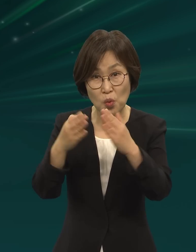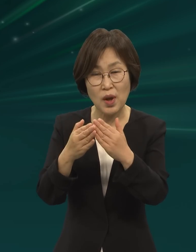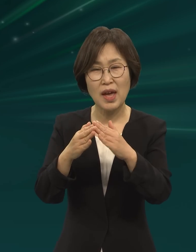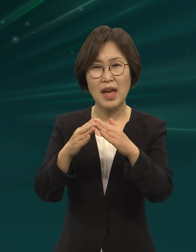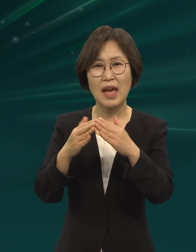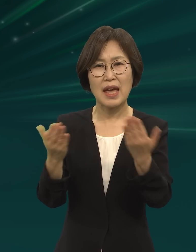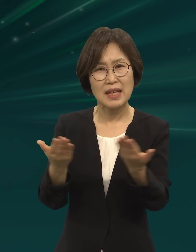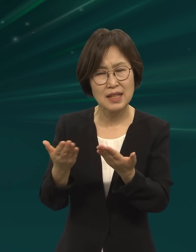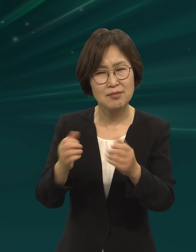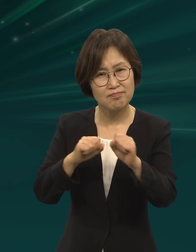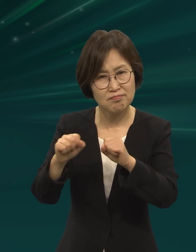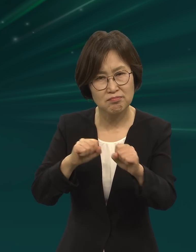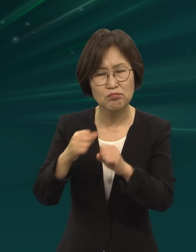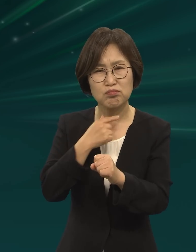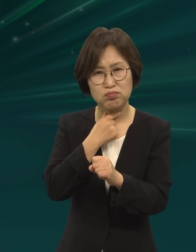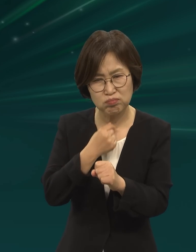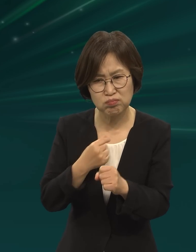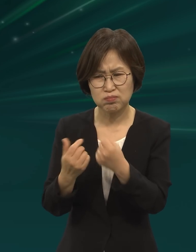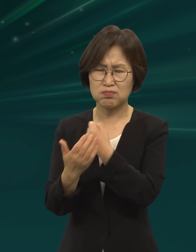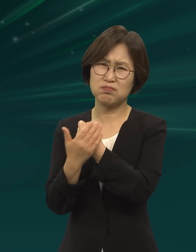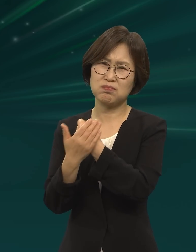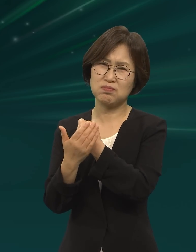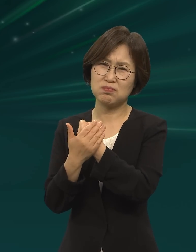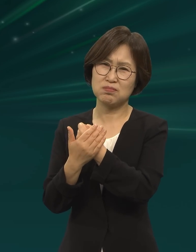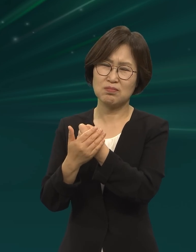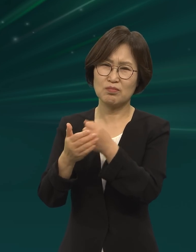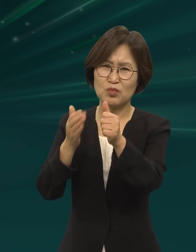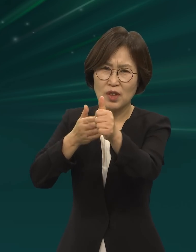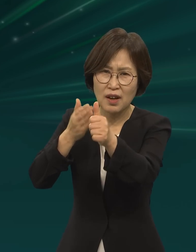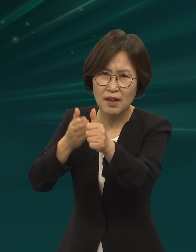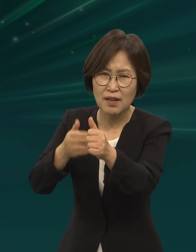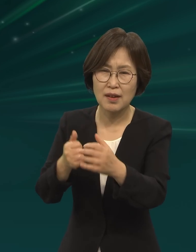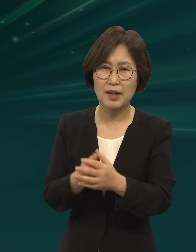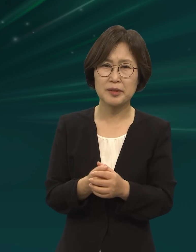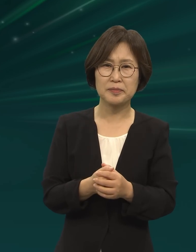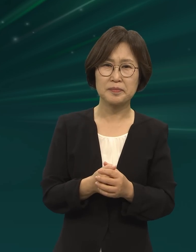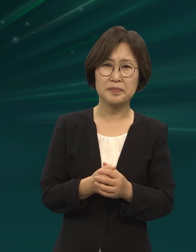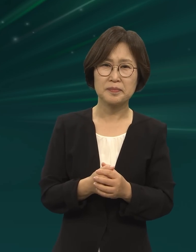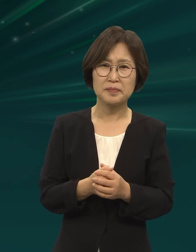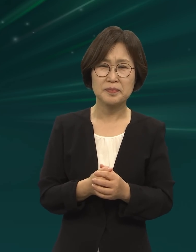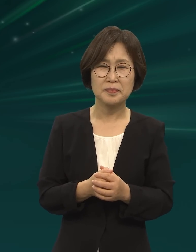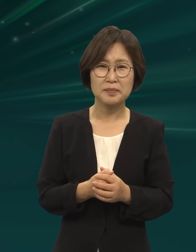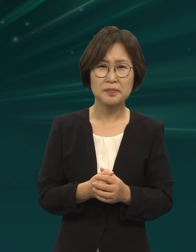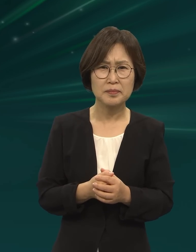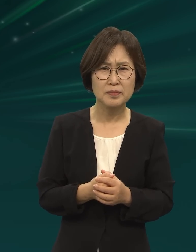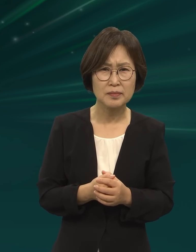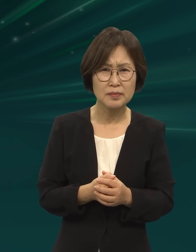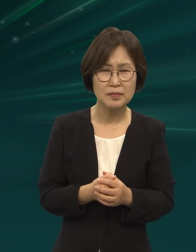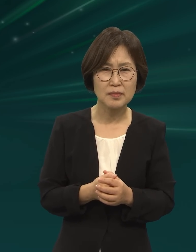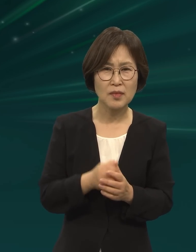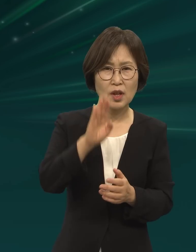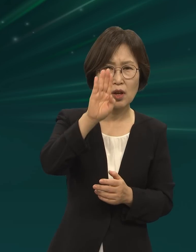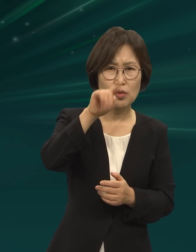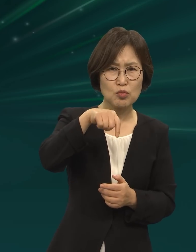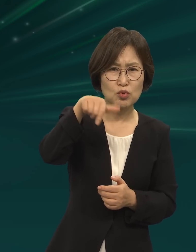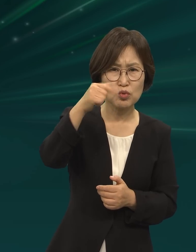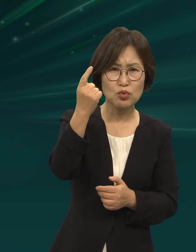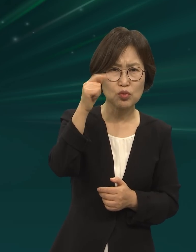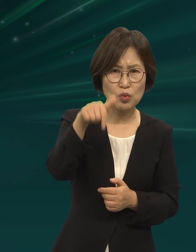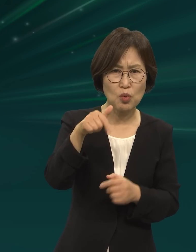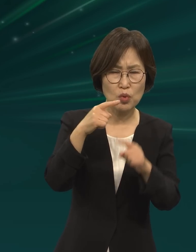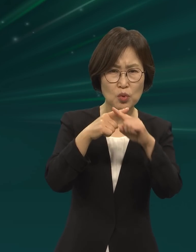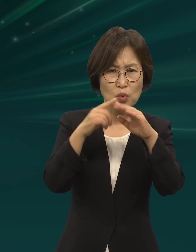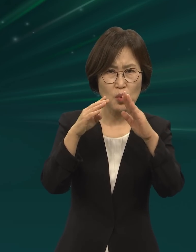이렇게 잘할 수 있도록 해주시면 감사하겠습니다. 그리고 우리가 거기에 갔습니다. 또 이제 부곡교회에서 이제 그때